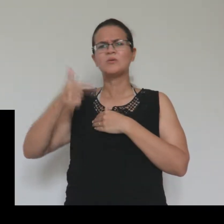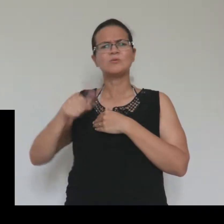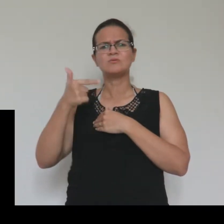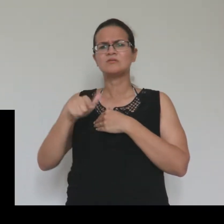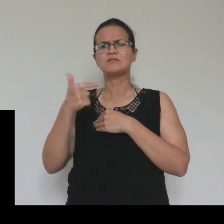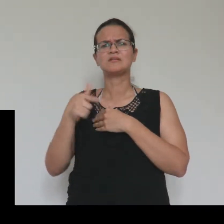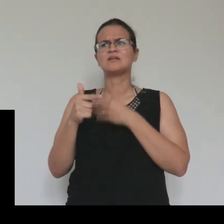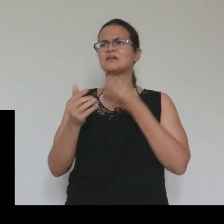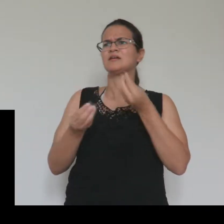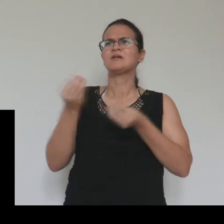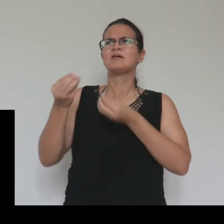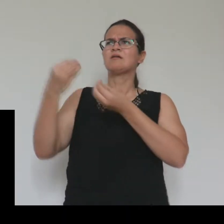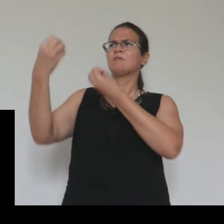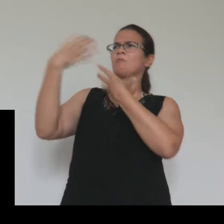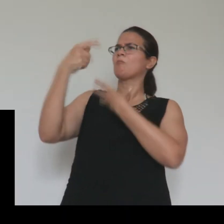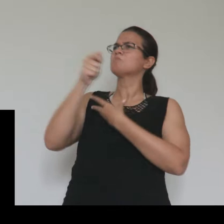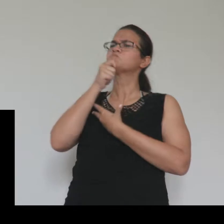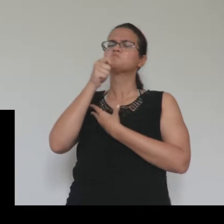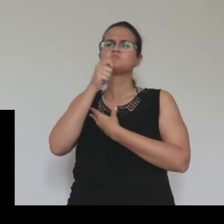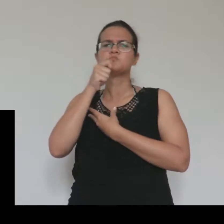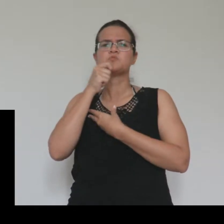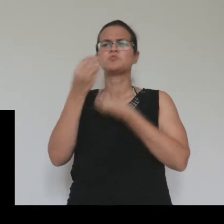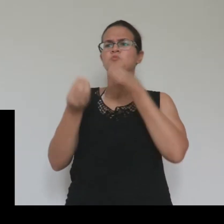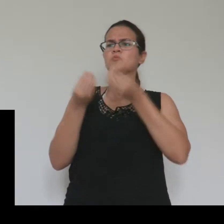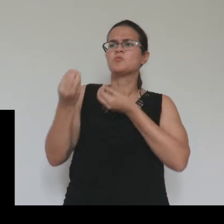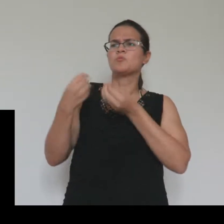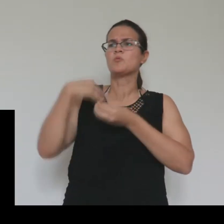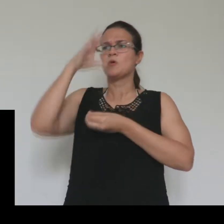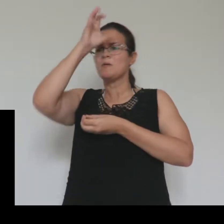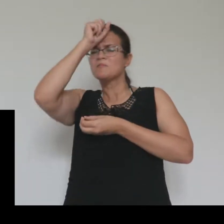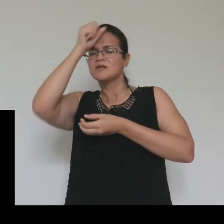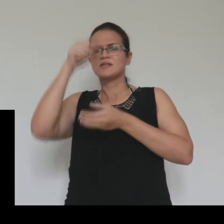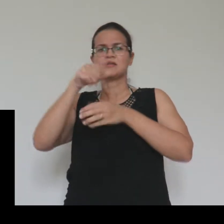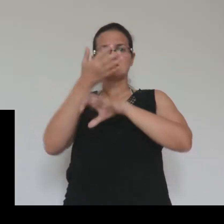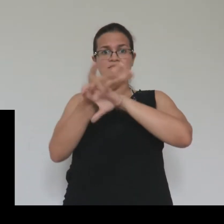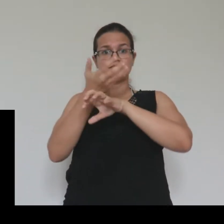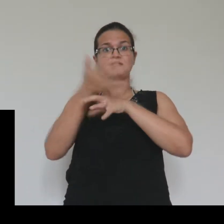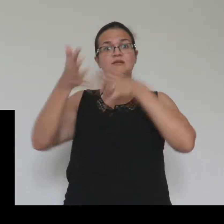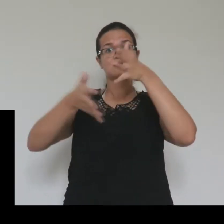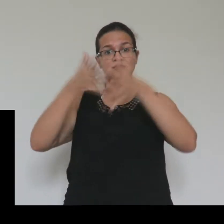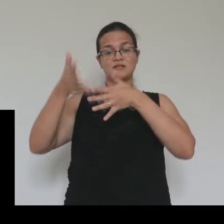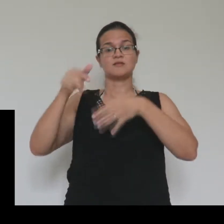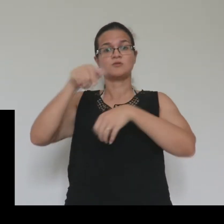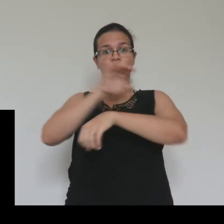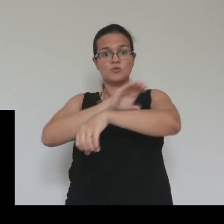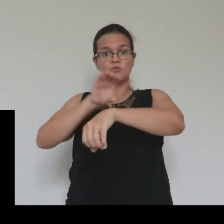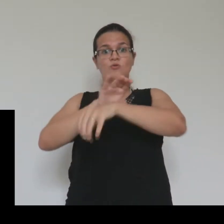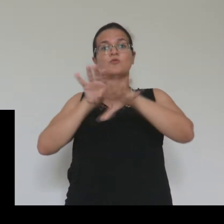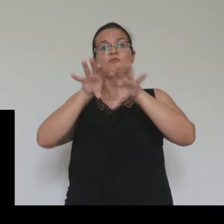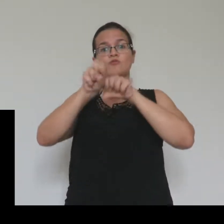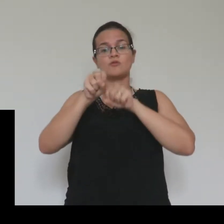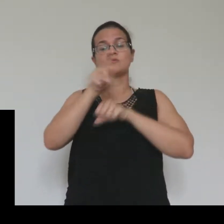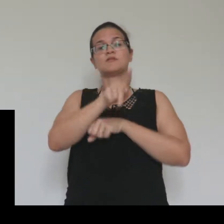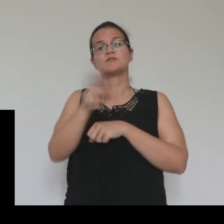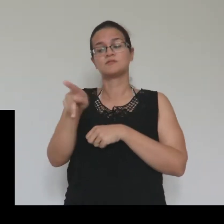esses ensinamentos dentro da sua disciplina de Libras no seu curso de formação de